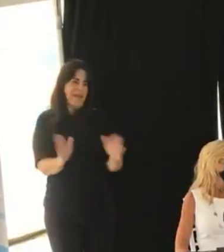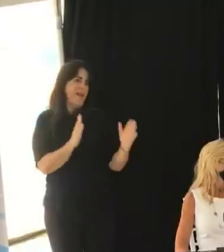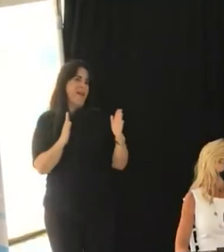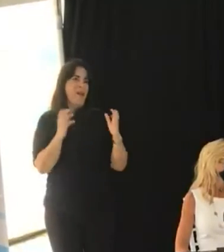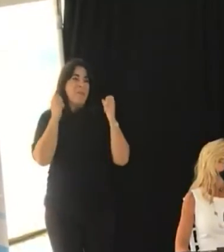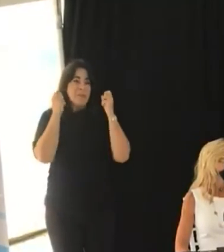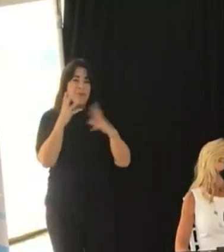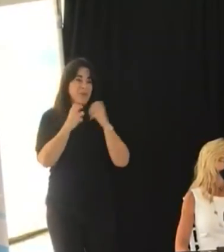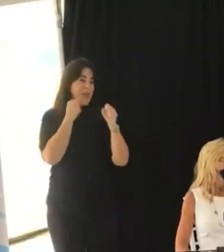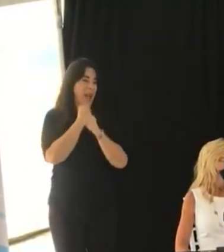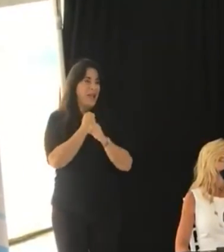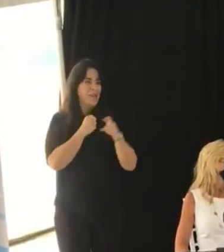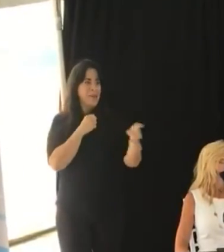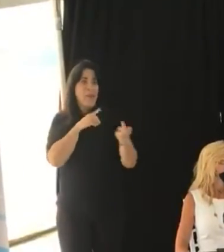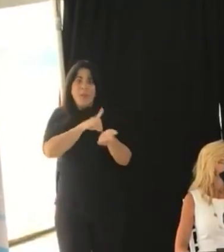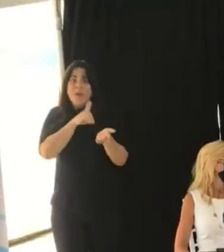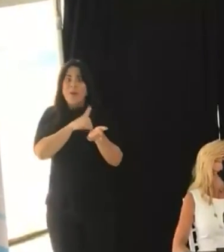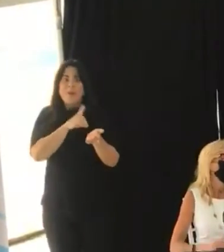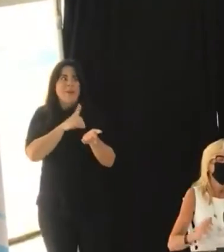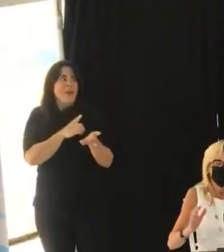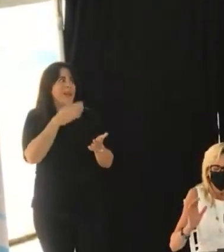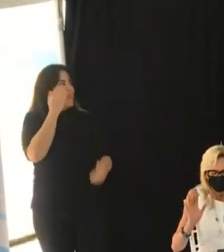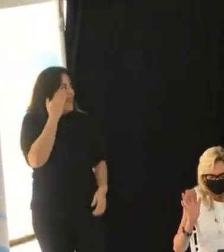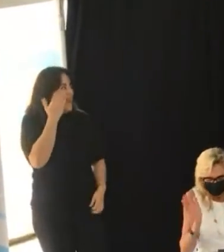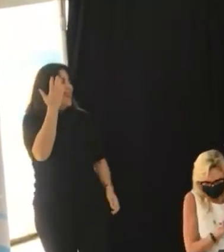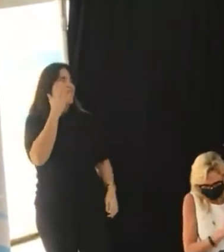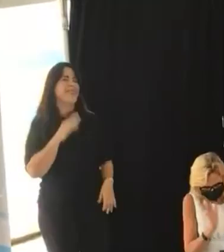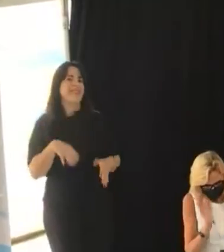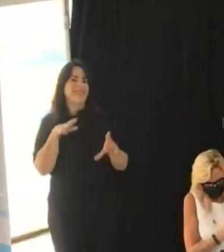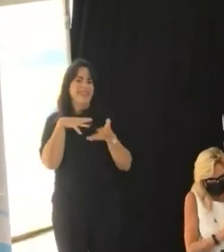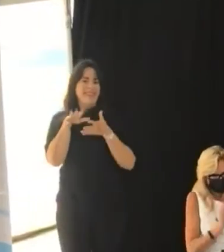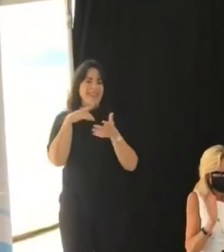años. La doctora también en Cardona.